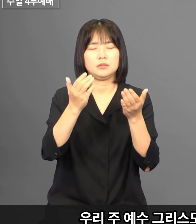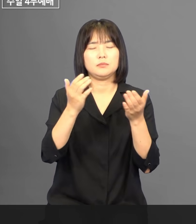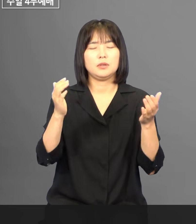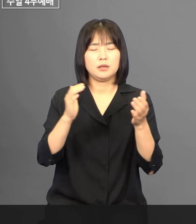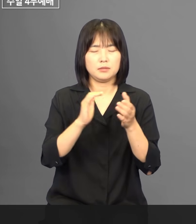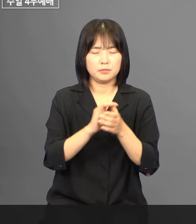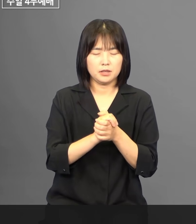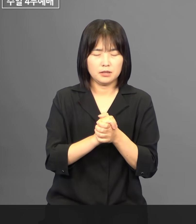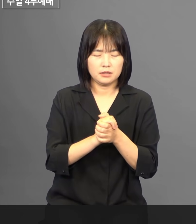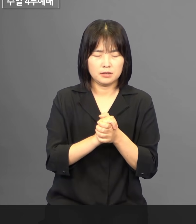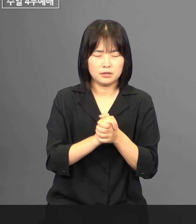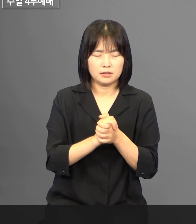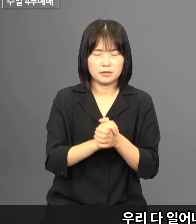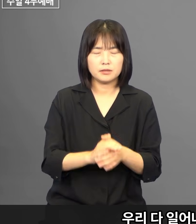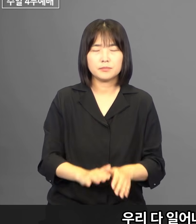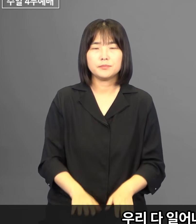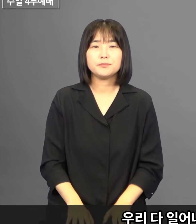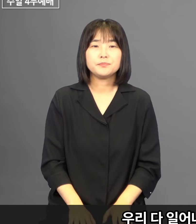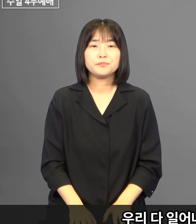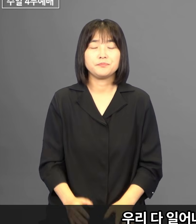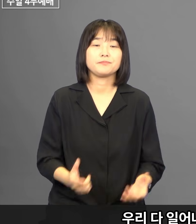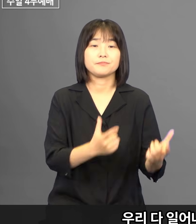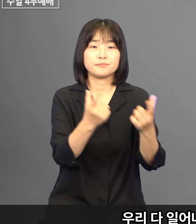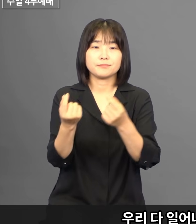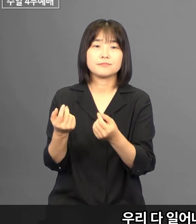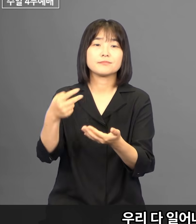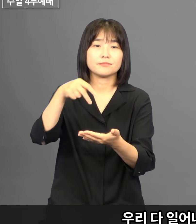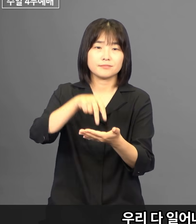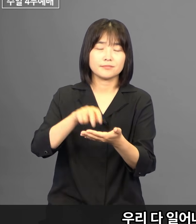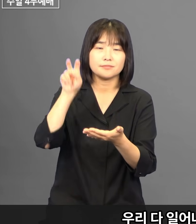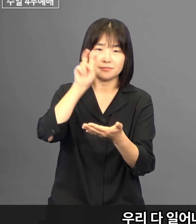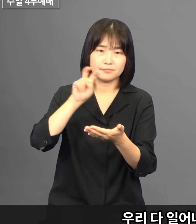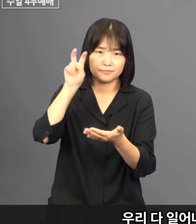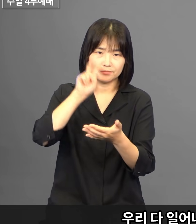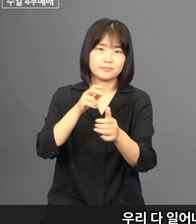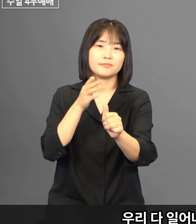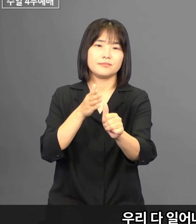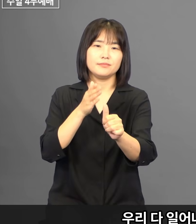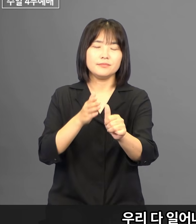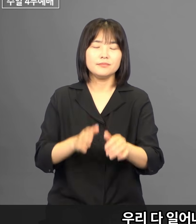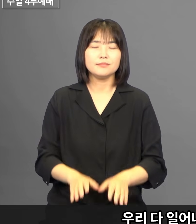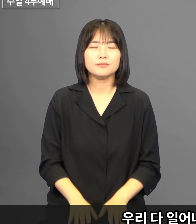기도합나이다. 아멘. 우리 다 일어나서서 찬양하겠습니다.